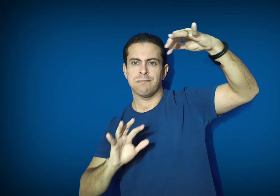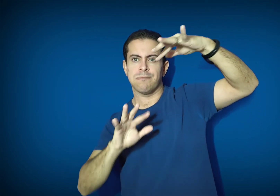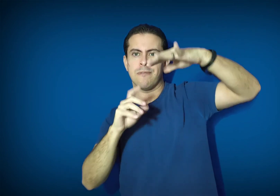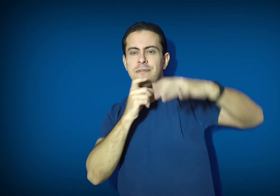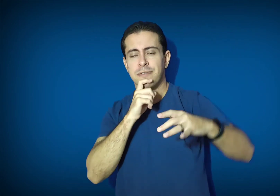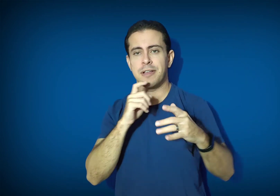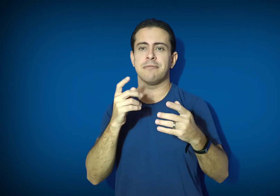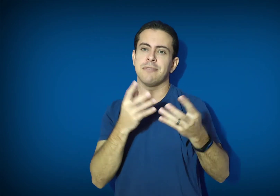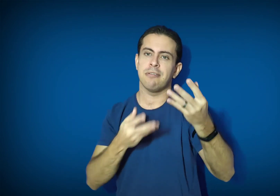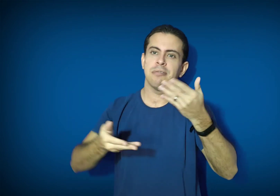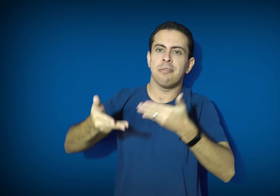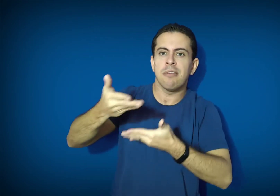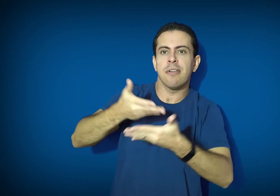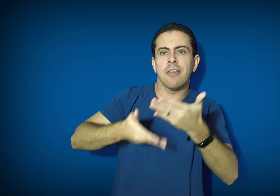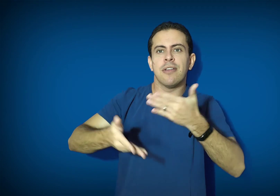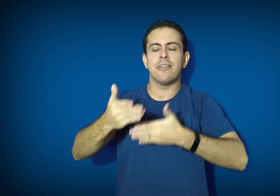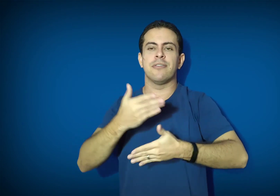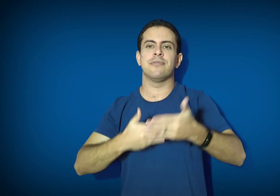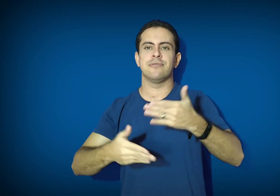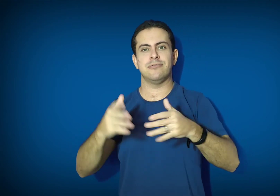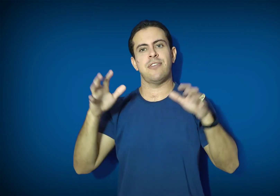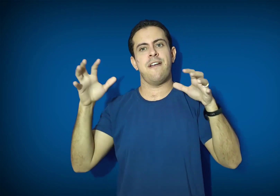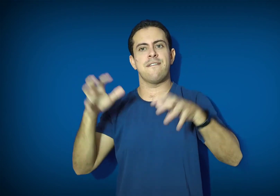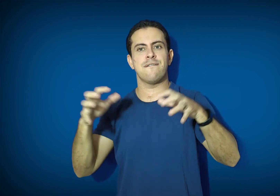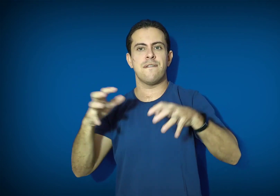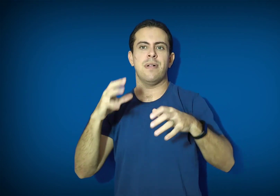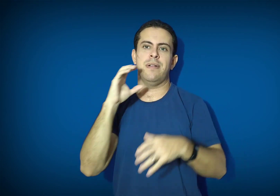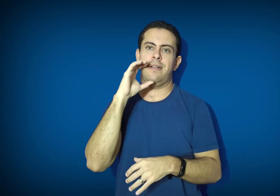que diminui a temperatura, mais se aproximando ao Equador.